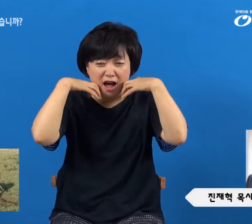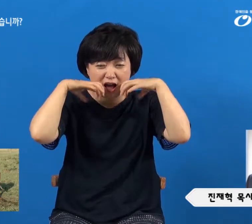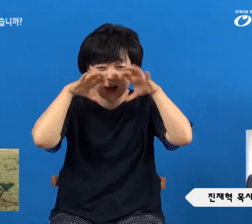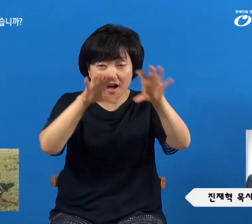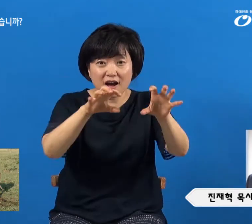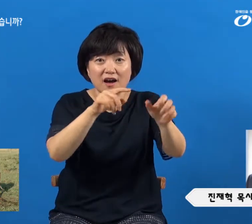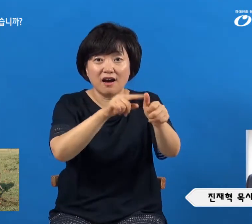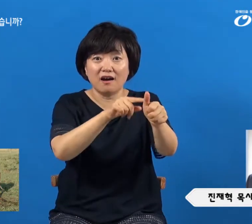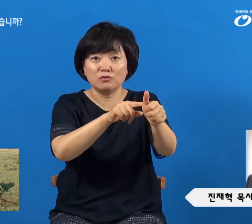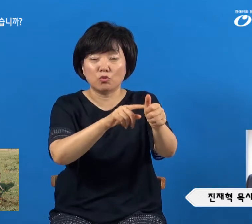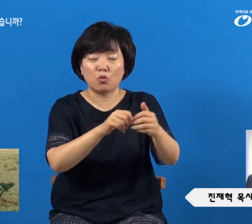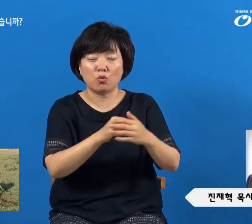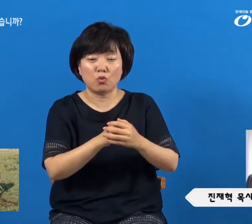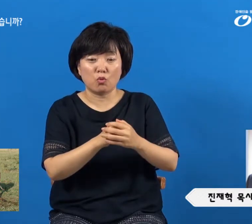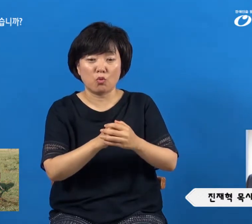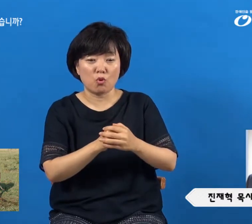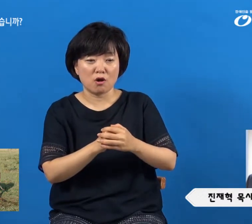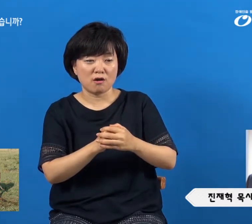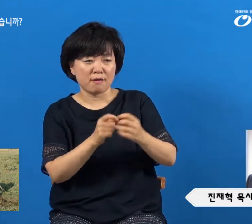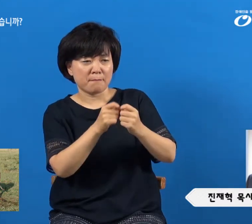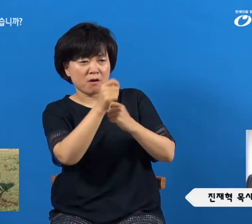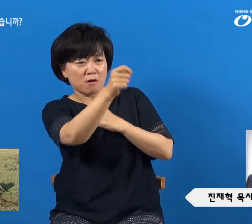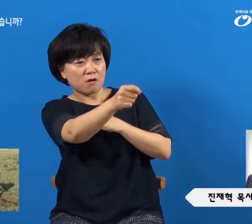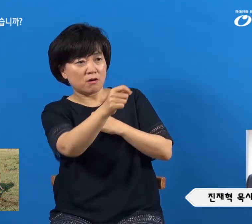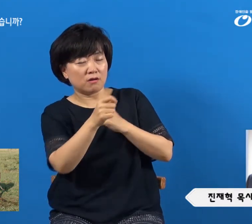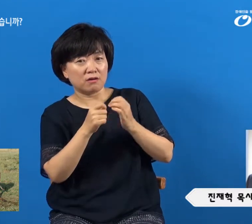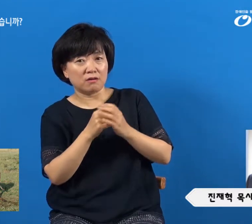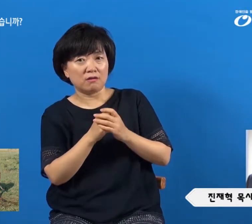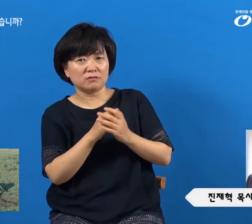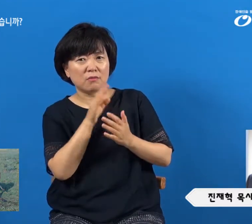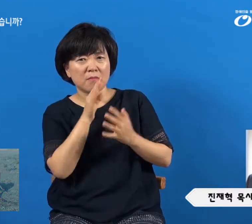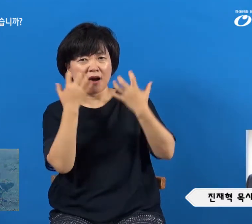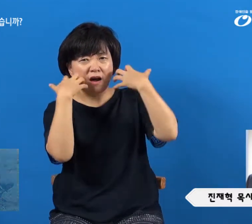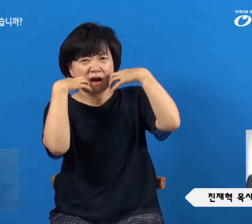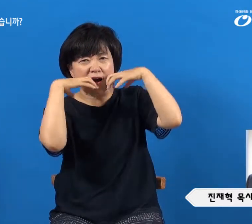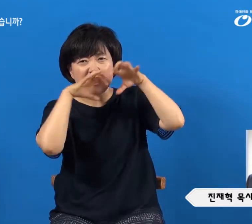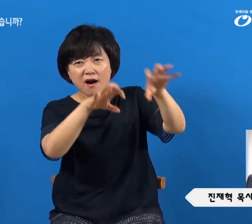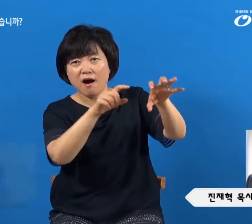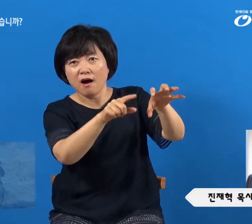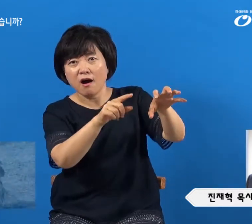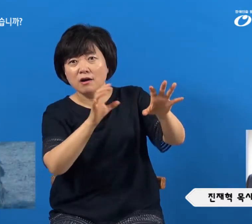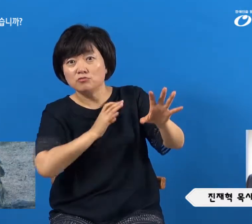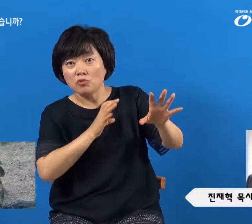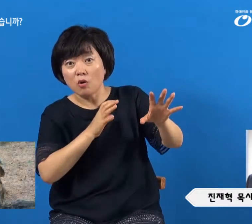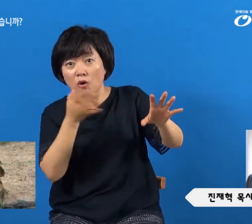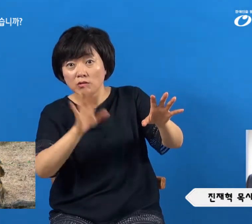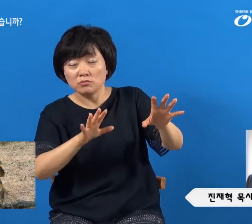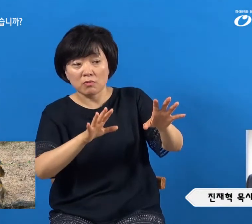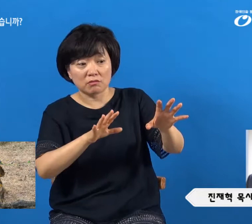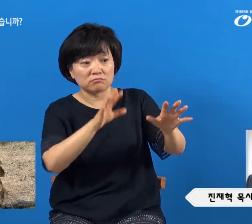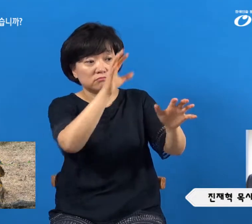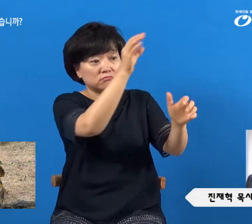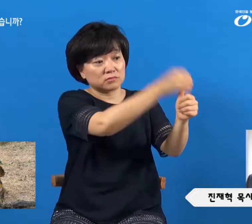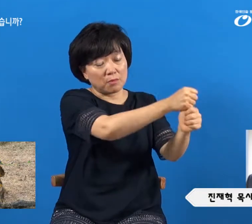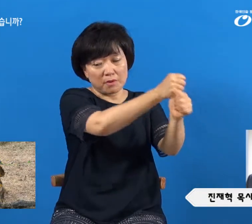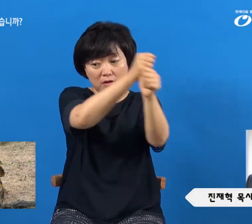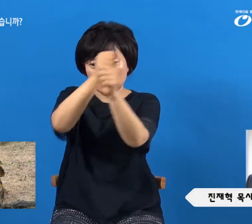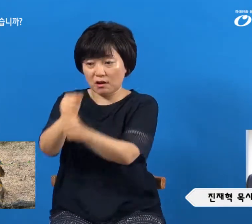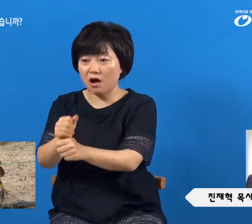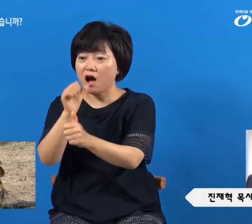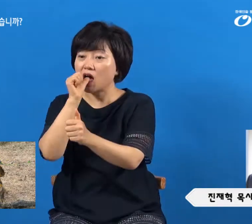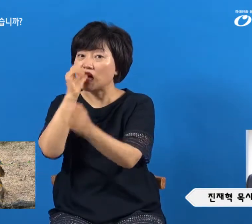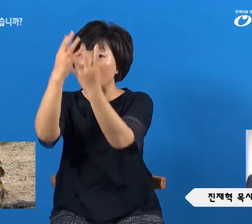사자도 정말 멀리서 볼 때는 야생동물이지만 동물원에 데려다 놓고